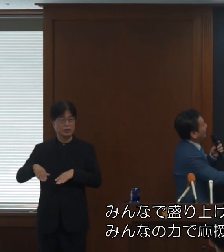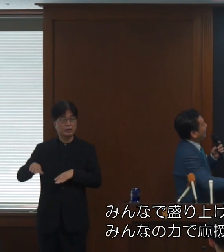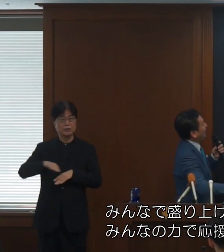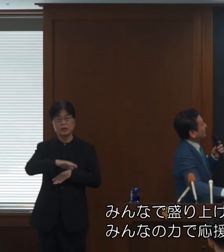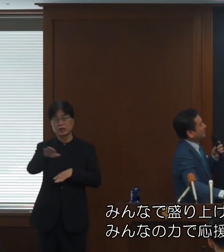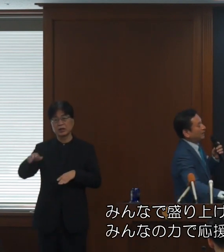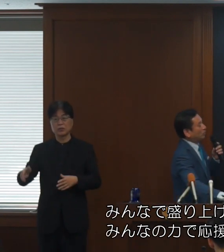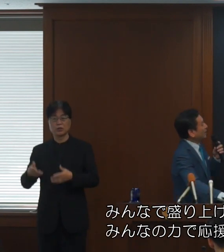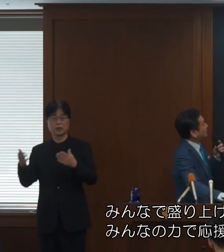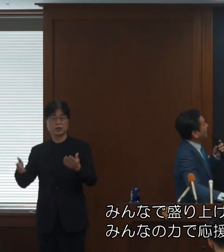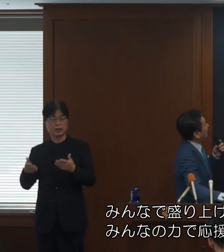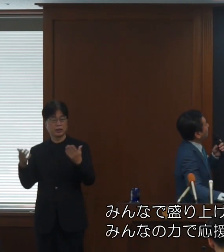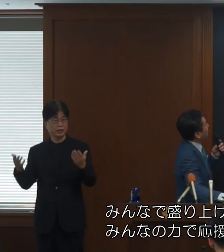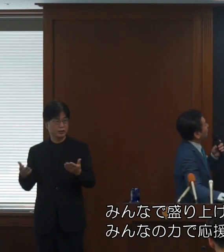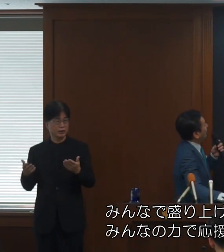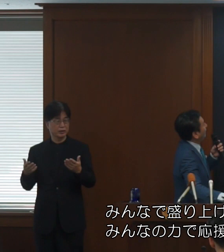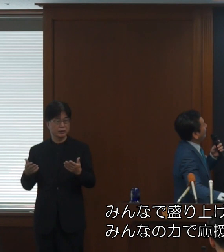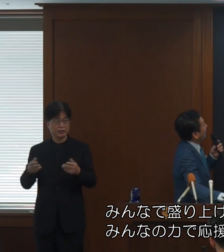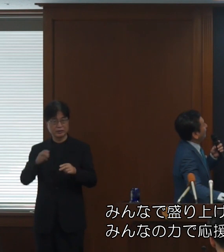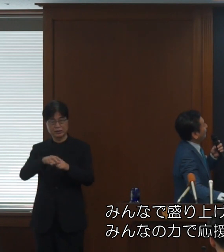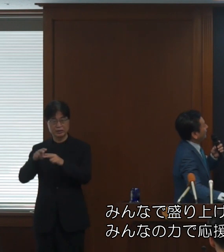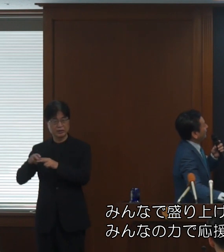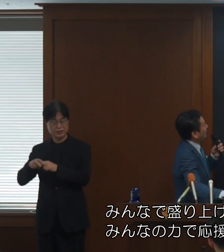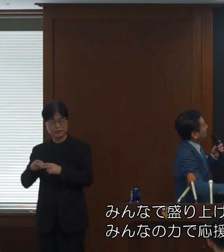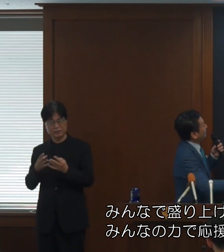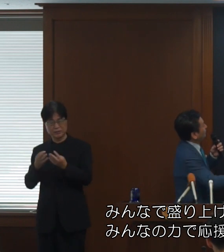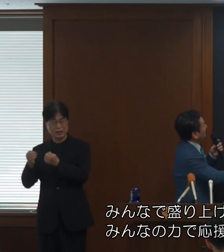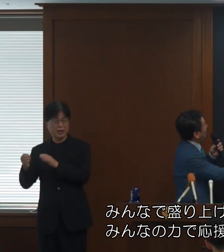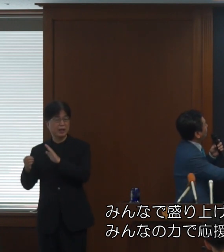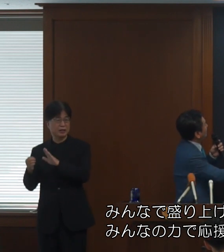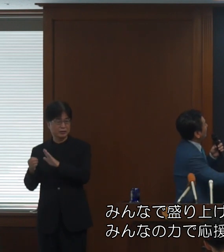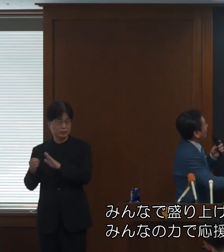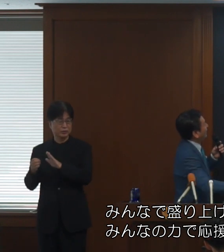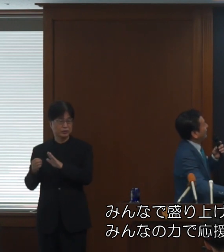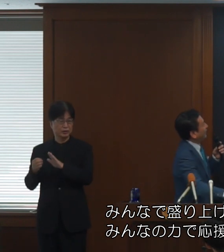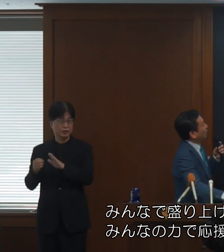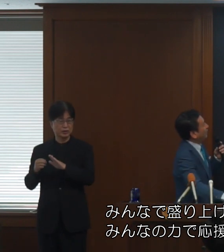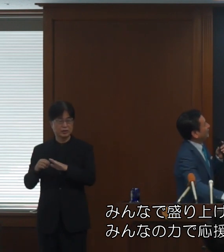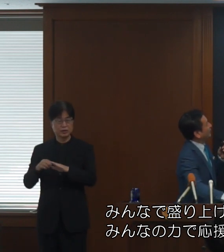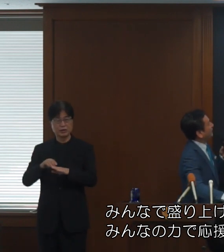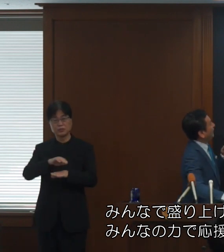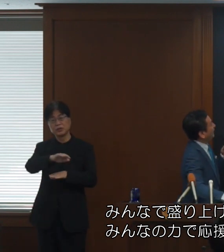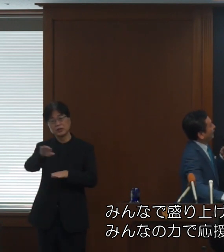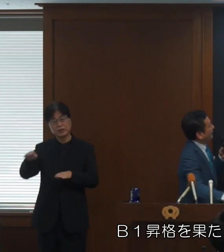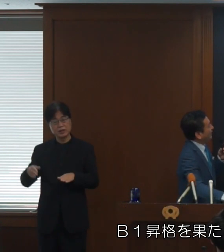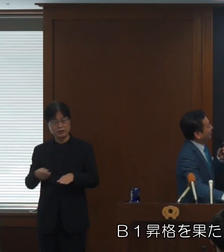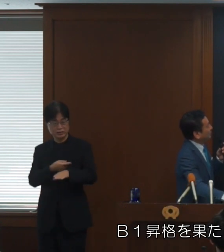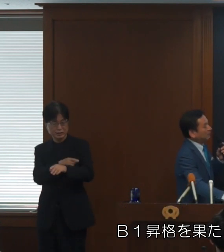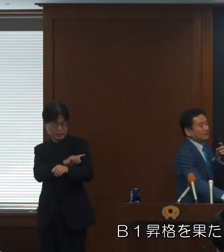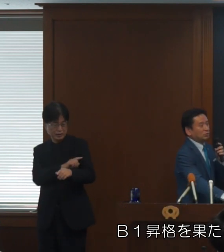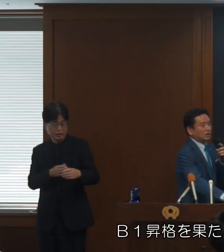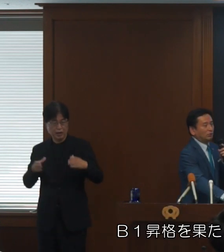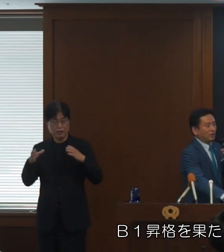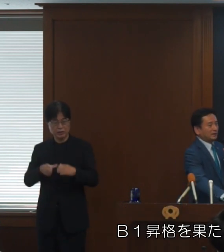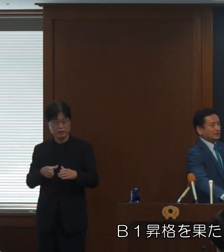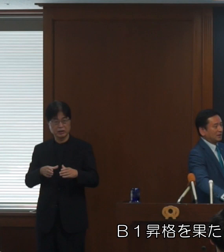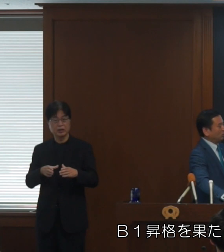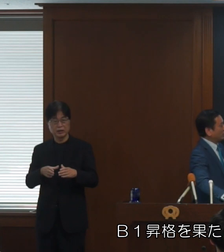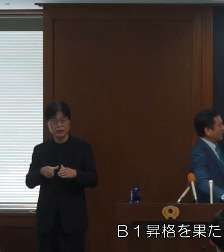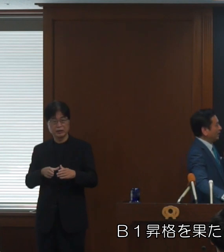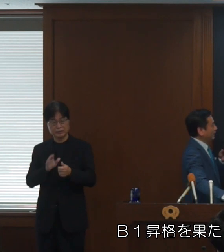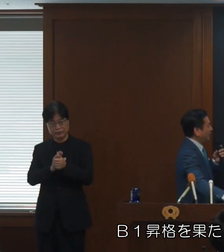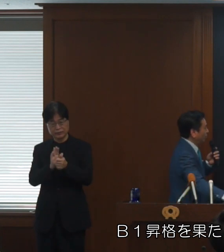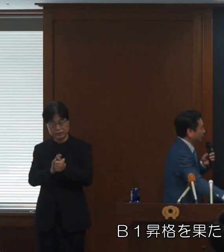て8400席ありますのでみんなの力で応援に行ってB1昇格